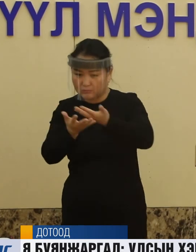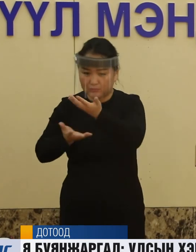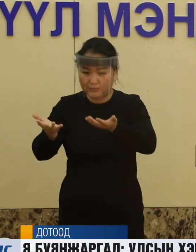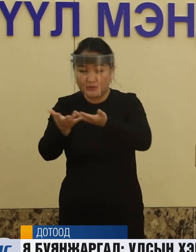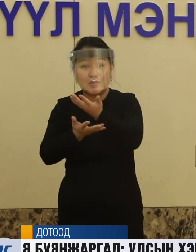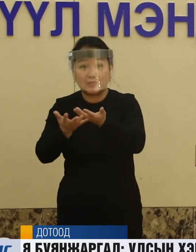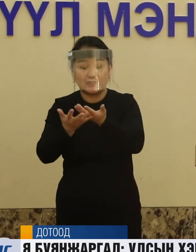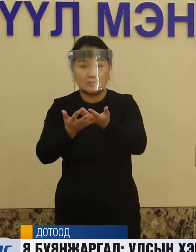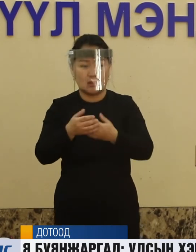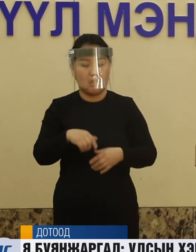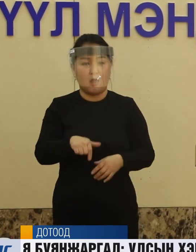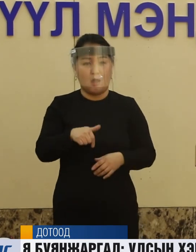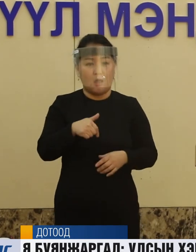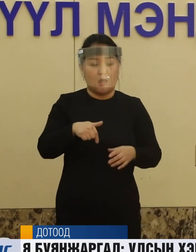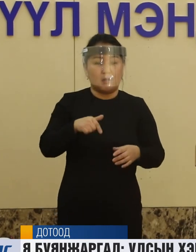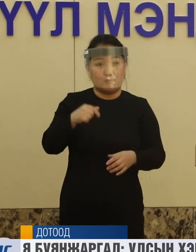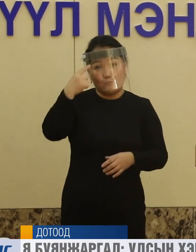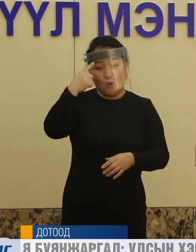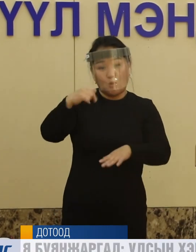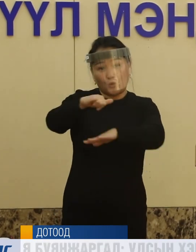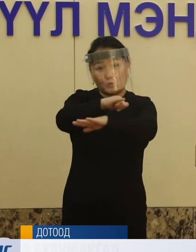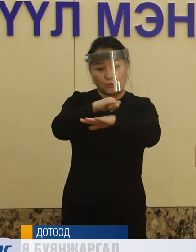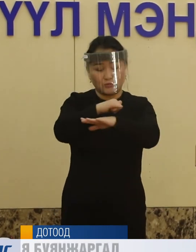нар бас Монгол улсын хэмжээнд мөрдөгдөж байгаа